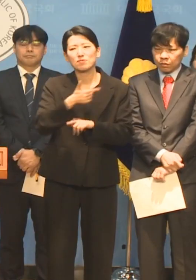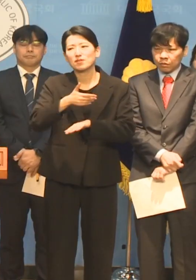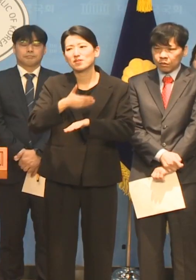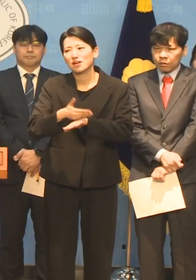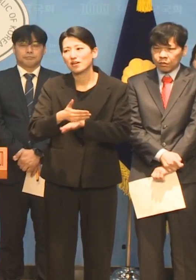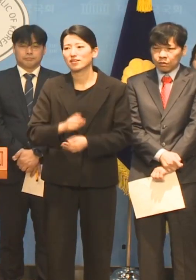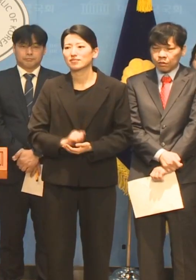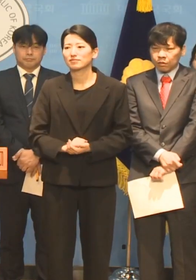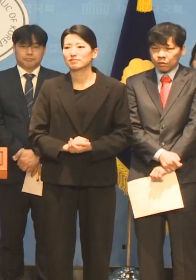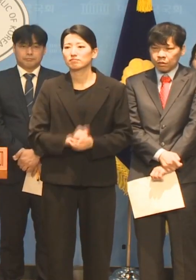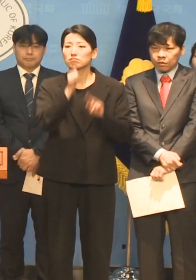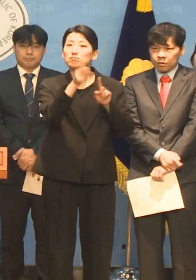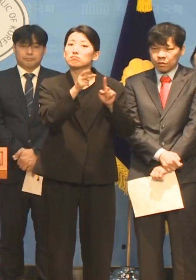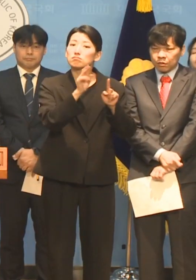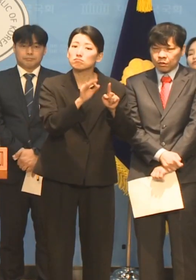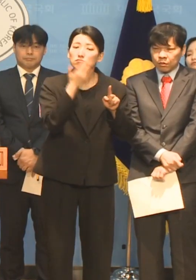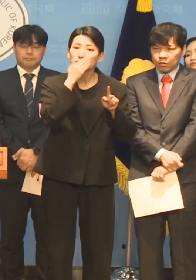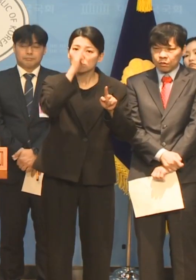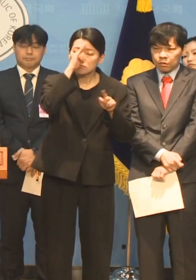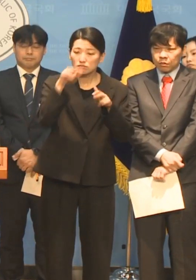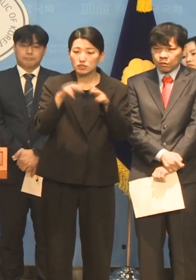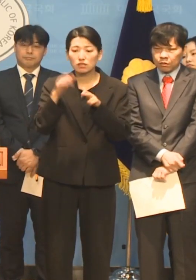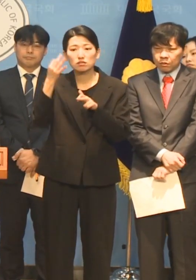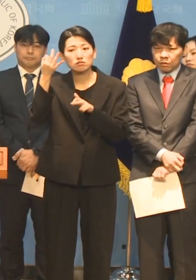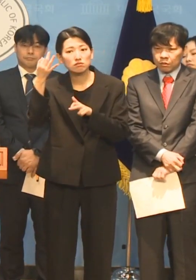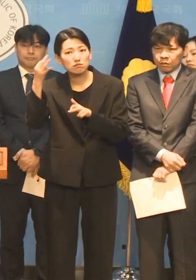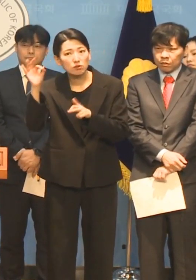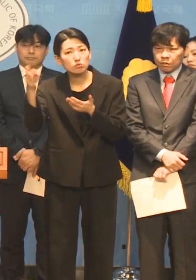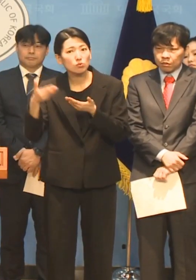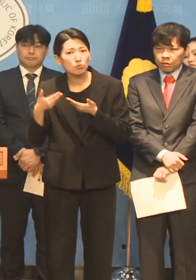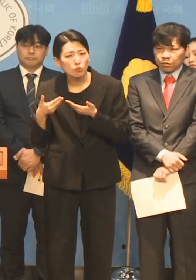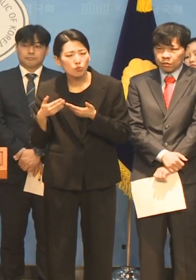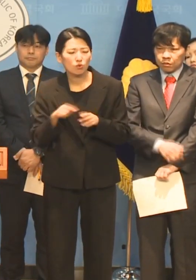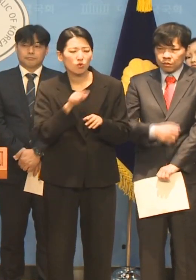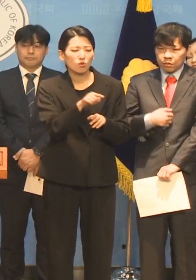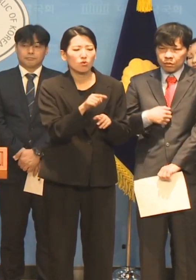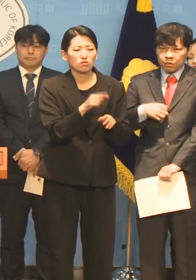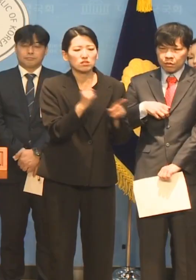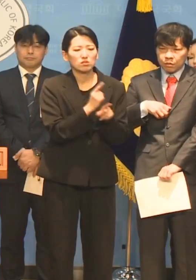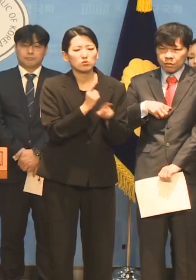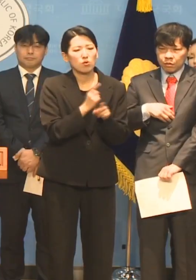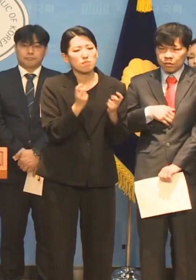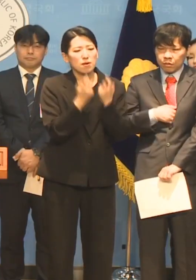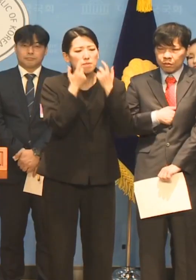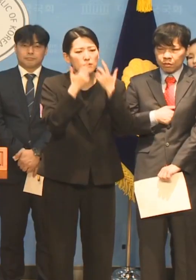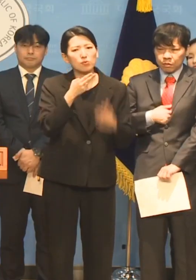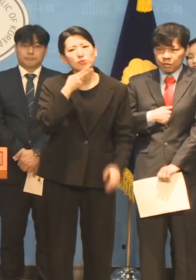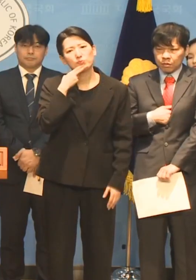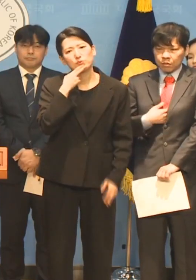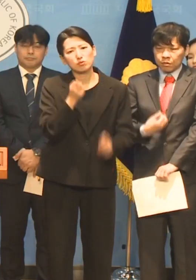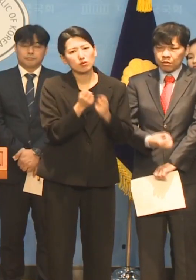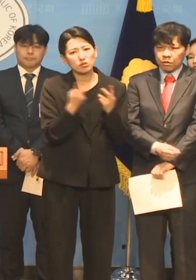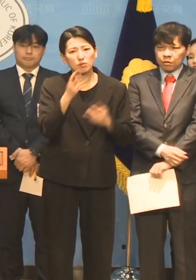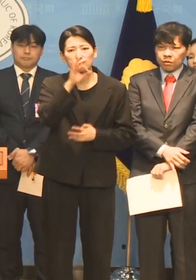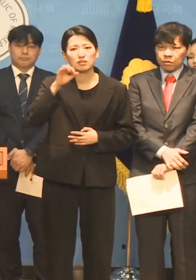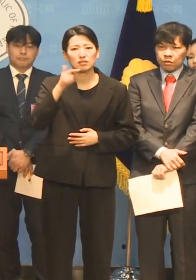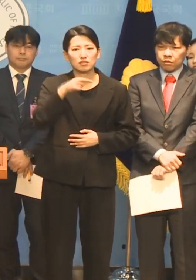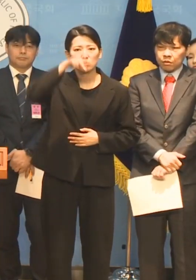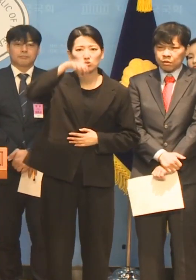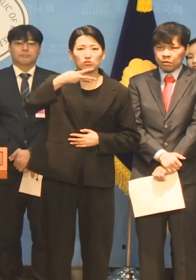당뇨병이 장애로 인정된다고 하더라도 치료법이 나오지 않는 이상 일형 당뇨 환자들이 계속해서 인슐린을 주입하면서